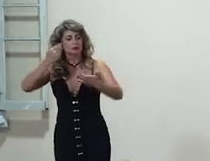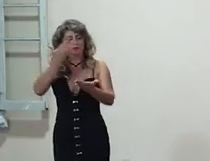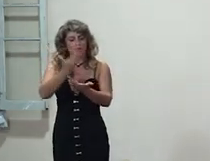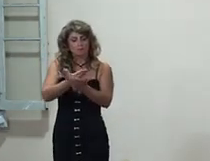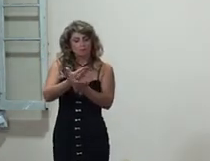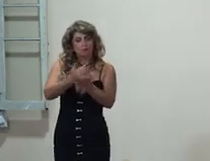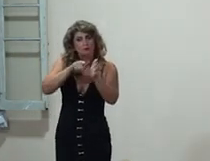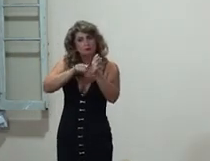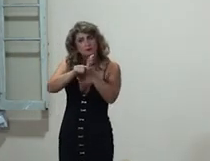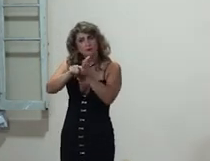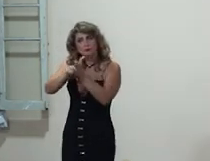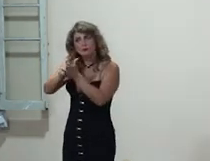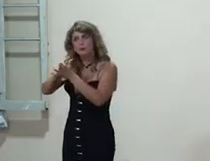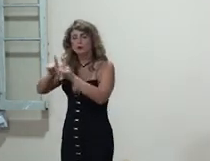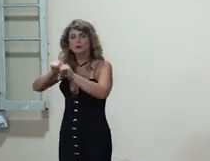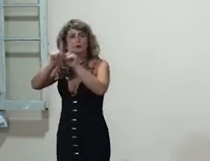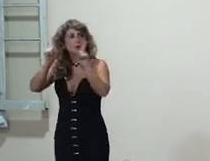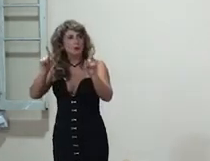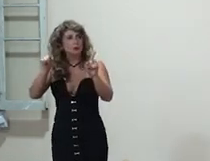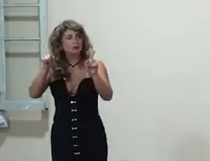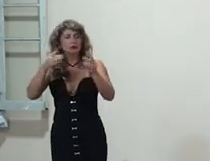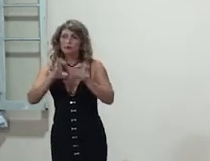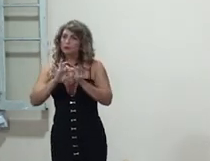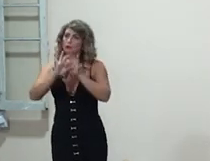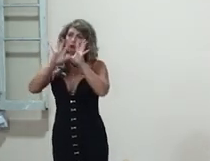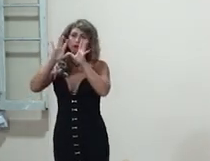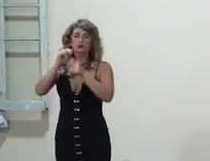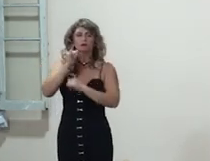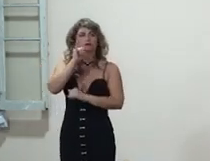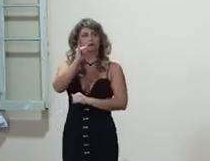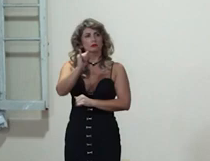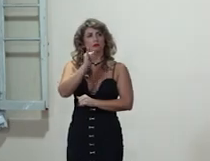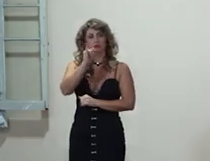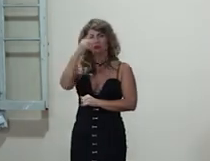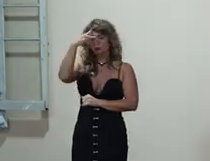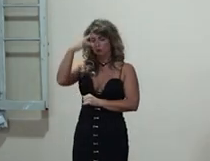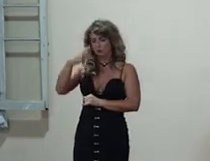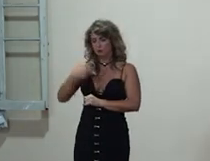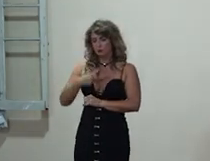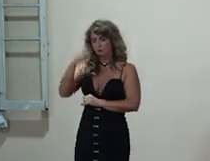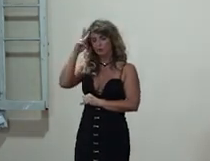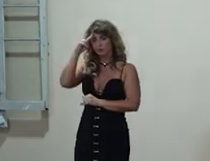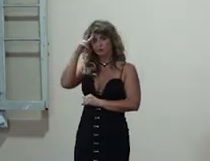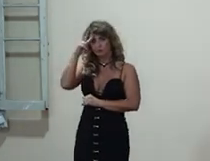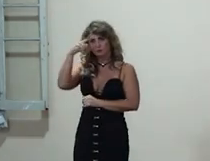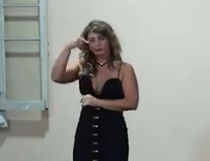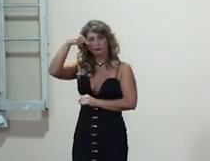estudado. Mas eu vou me permitir contar um pouquinho da minha história com Paranaguá.